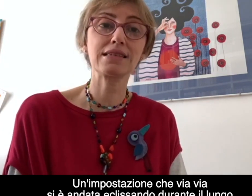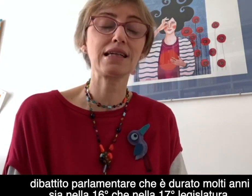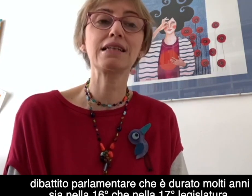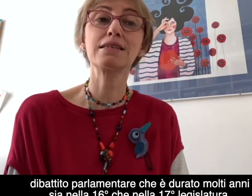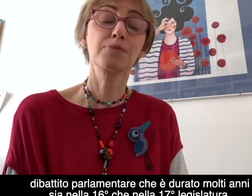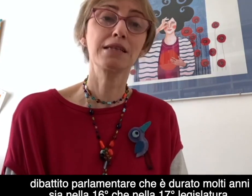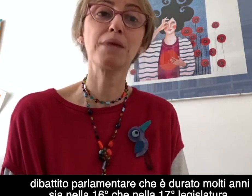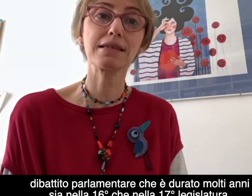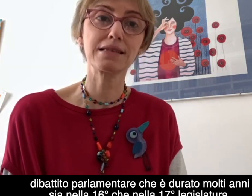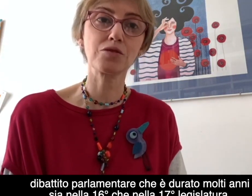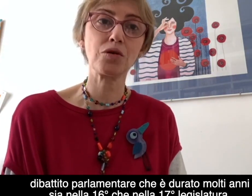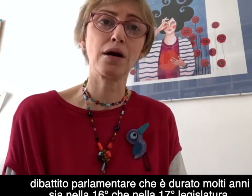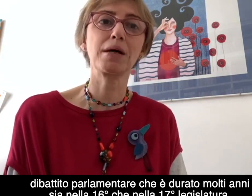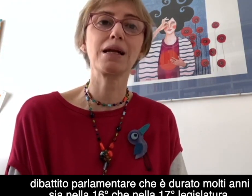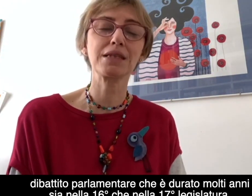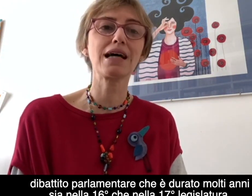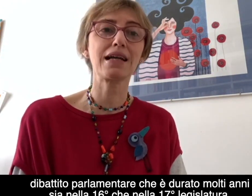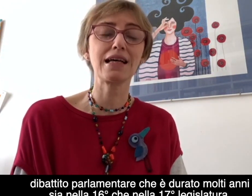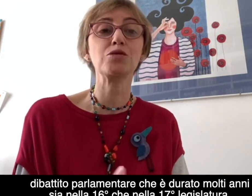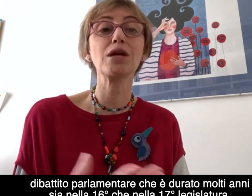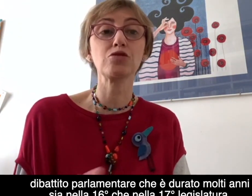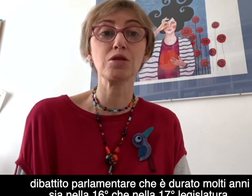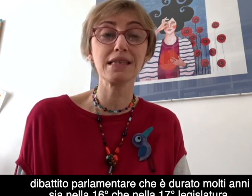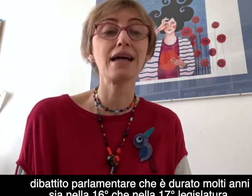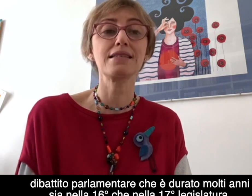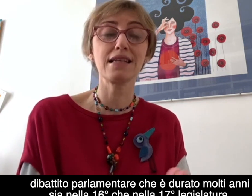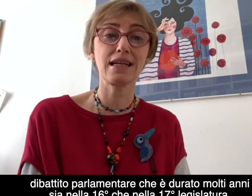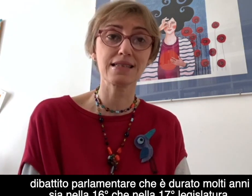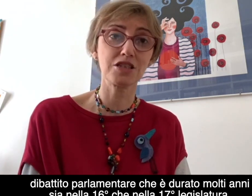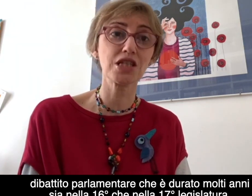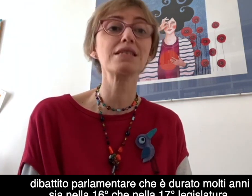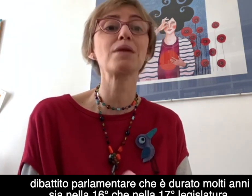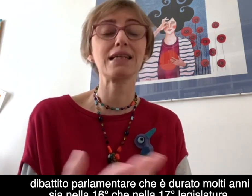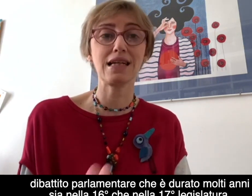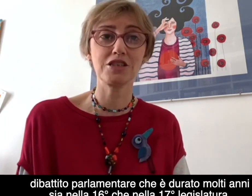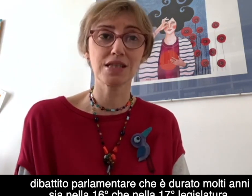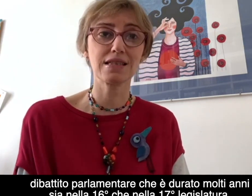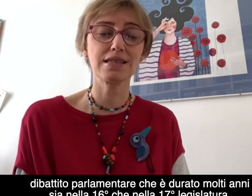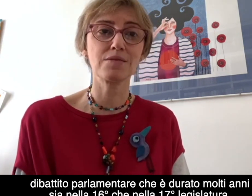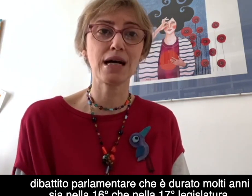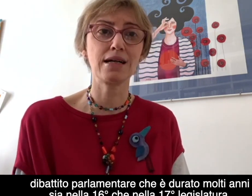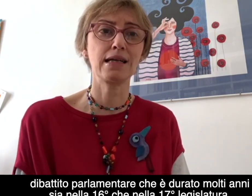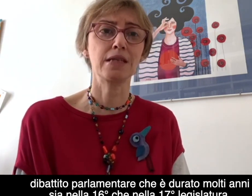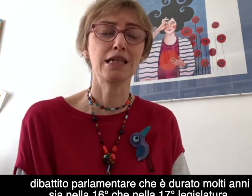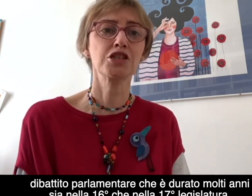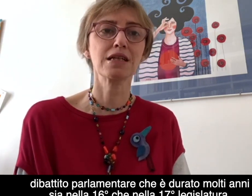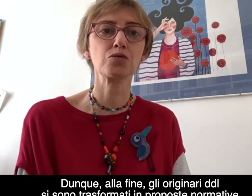il dibattito parlamentare che è durato molti anni sia nella sedicesima che nella diciassettesima legislatura